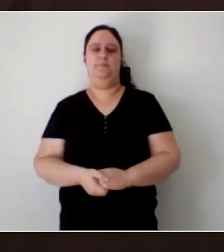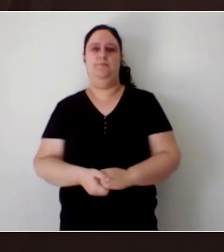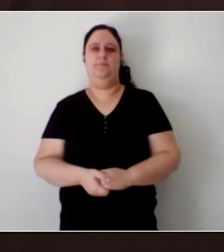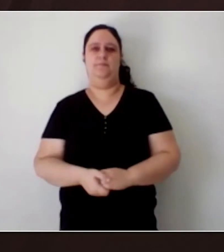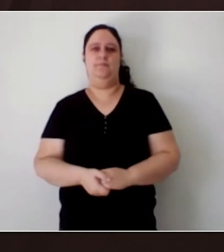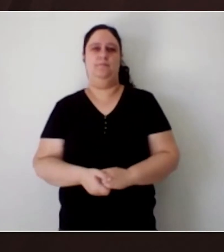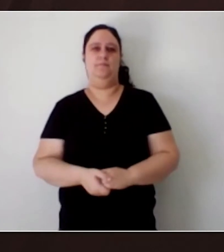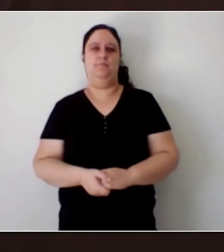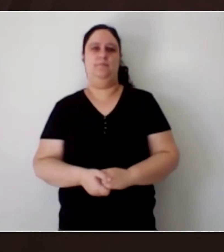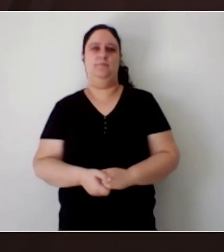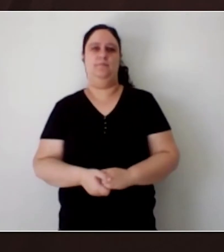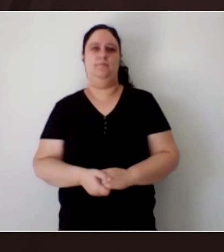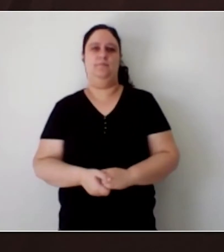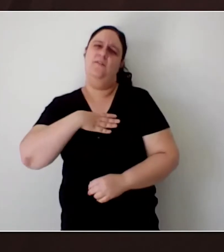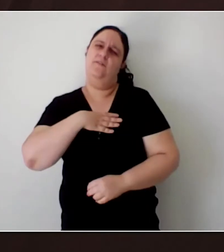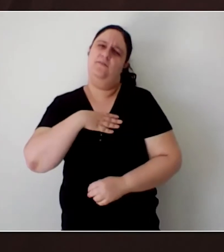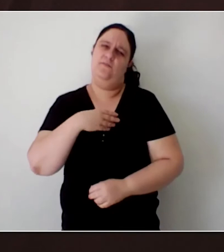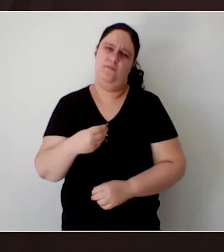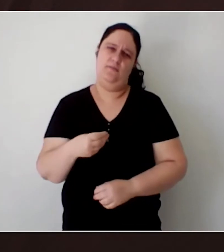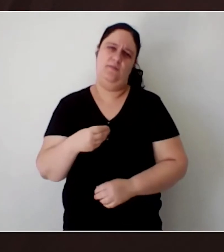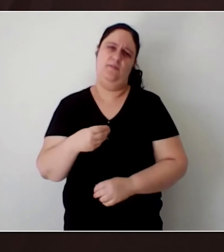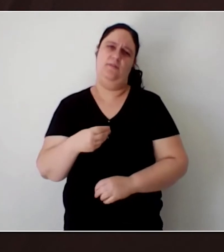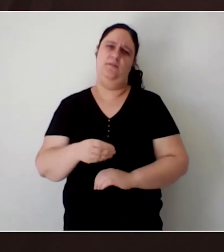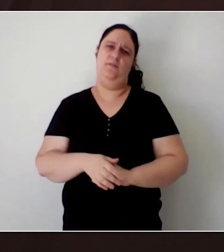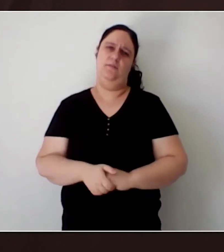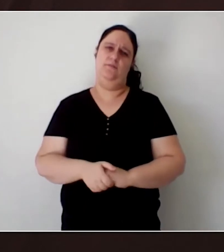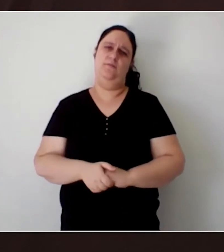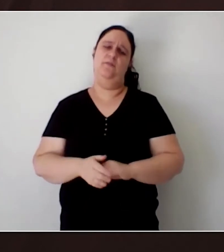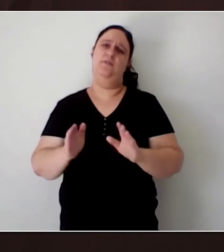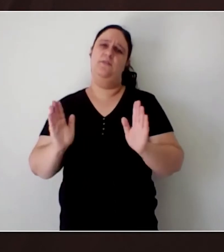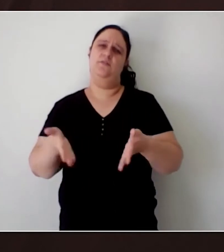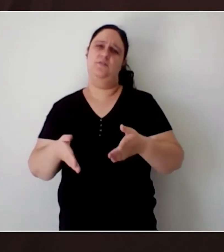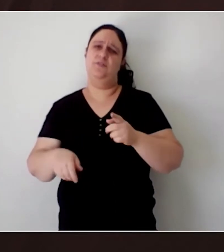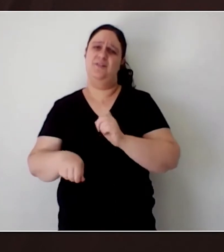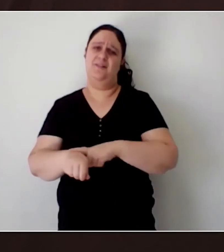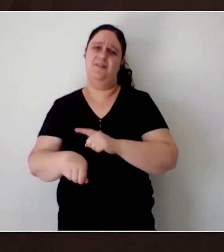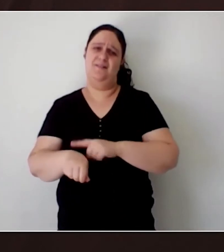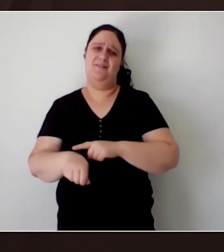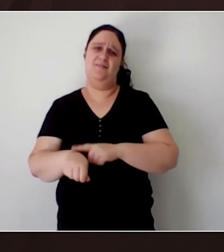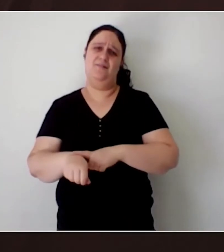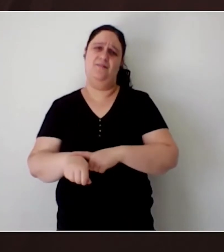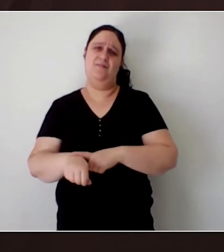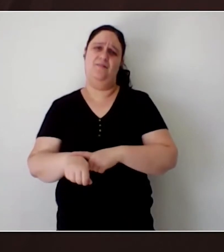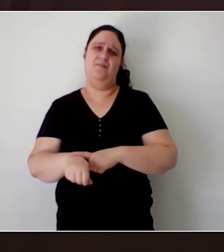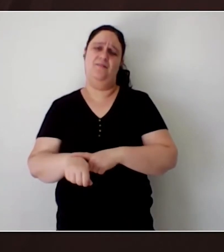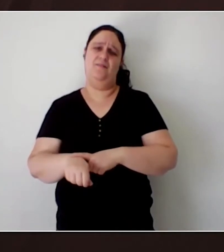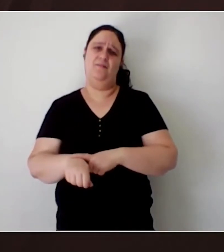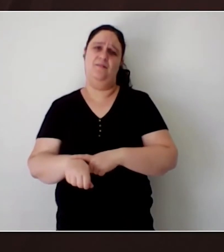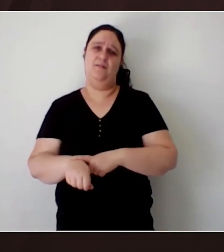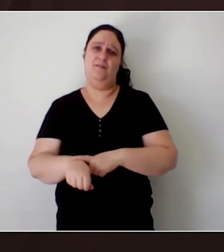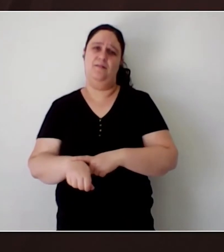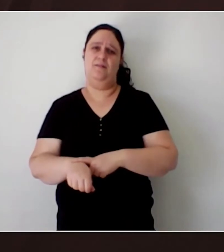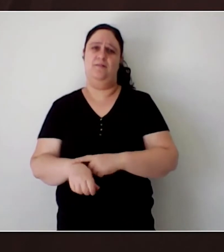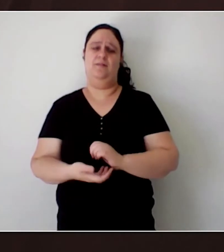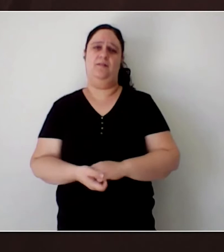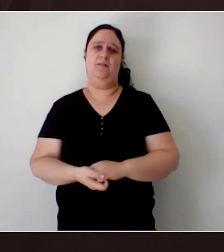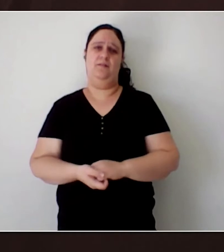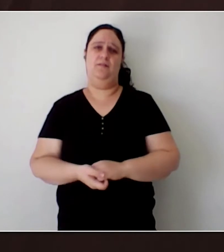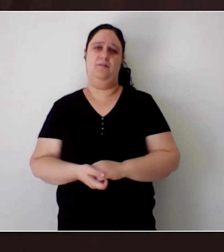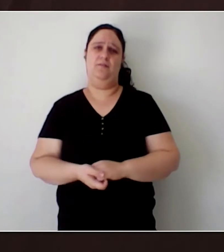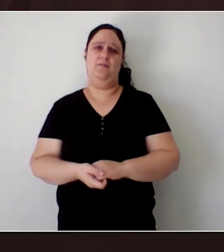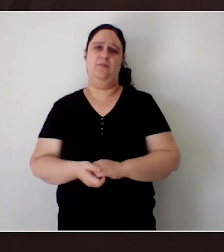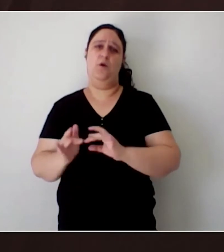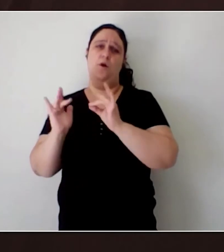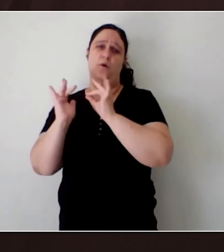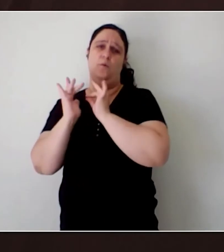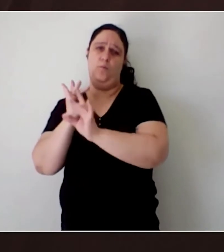Filhinhos, já é a última hora, e como ouvistes que vem o anticristo, o anticristo